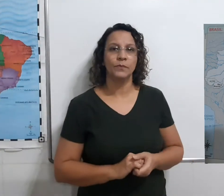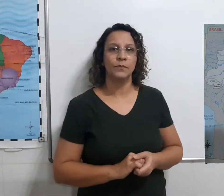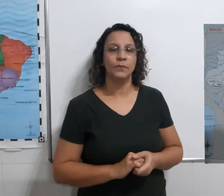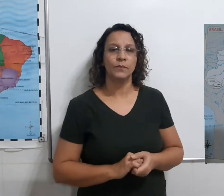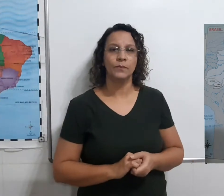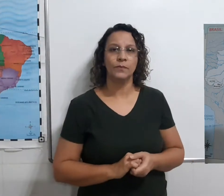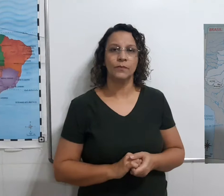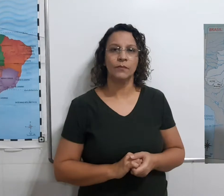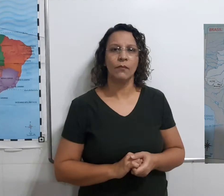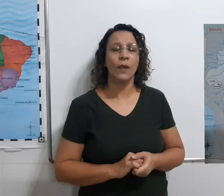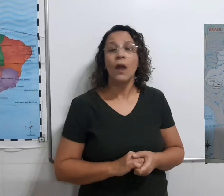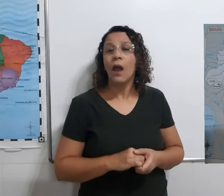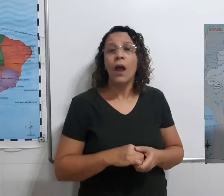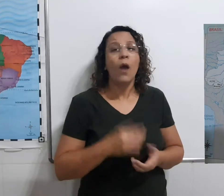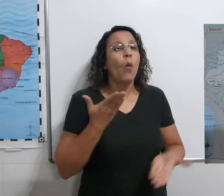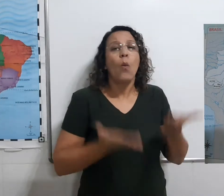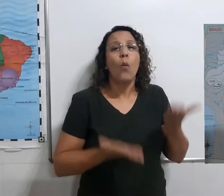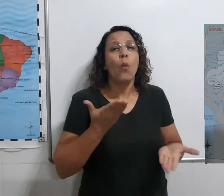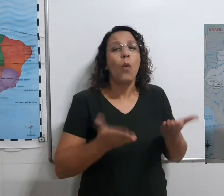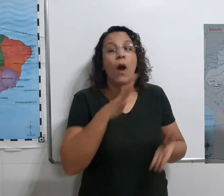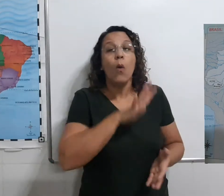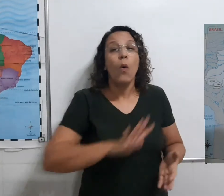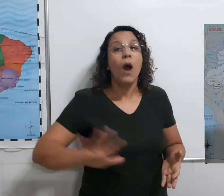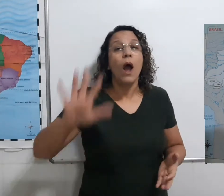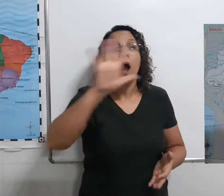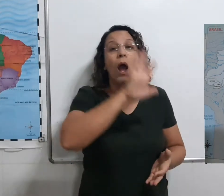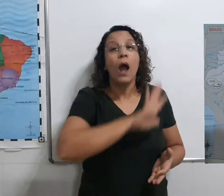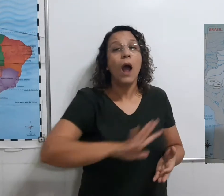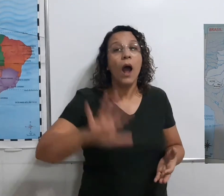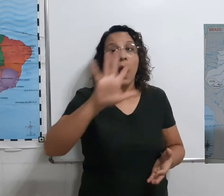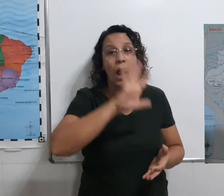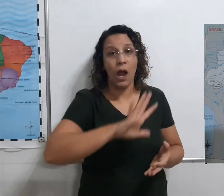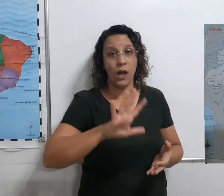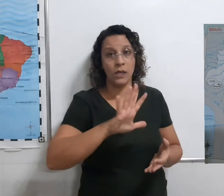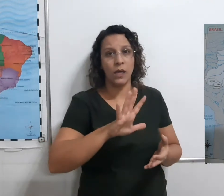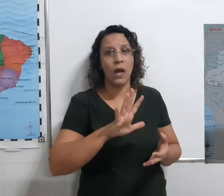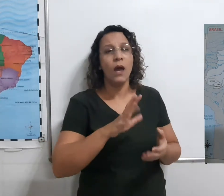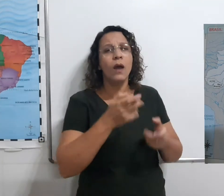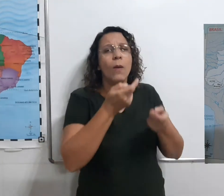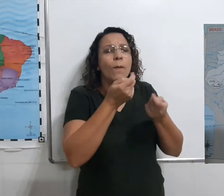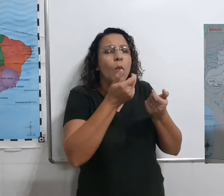E em qual área do território a população é menos concentrada?